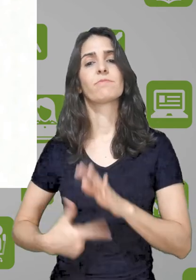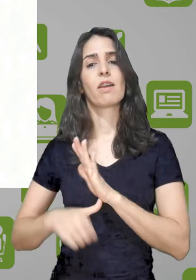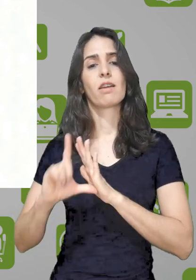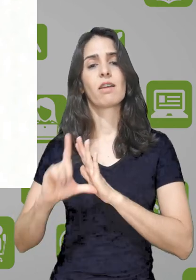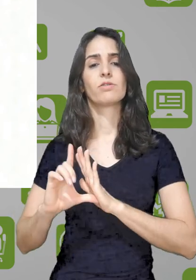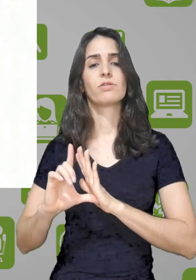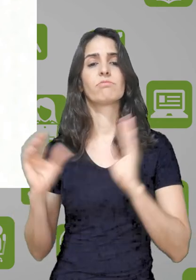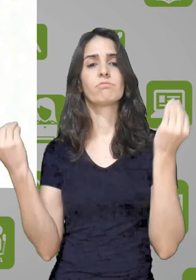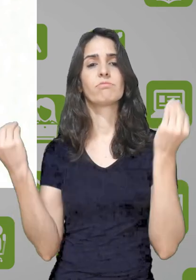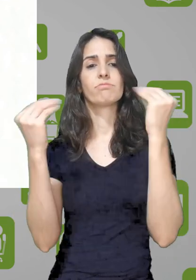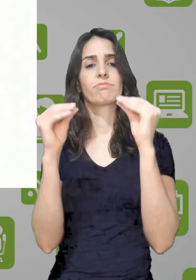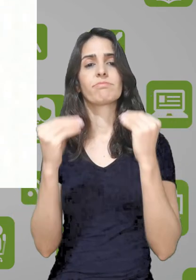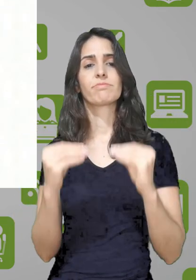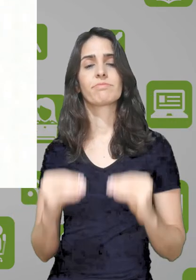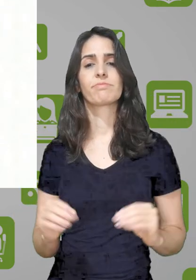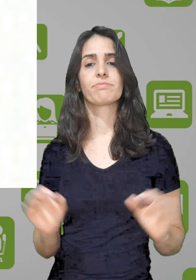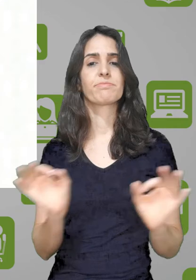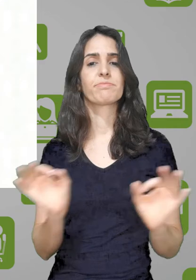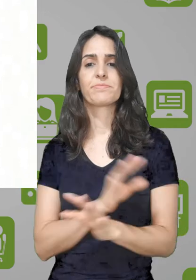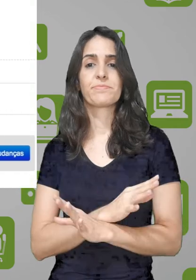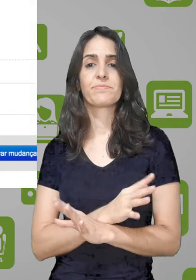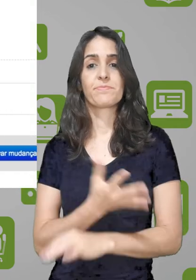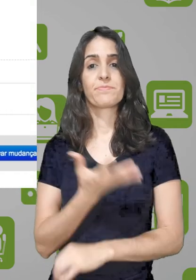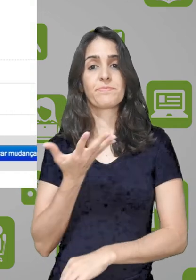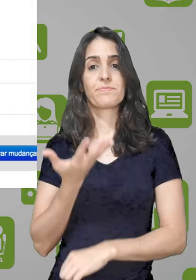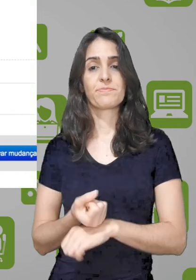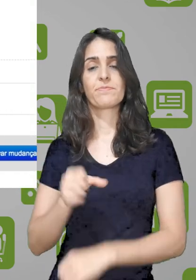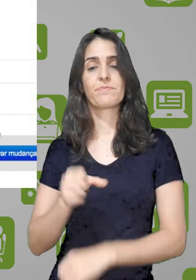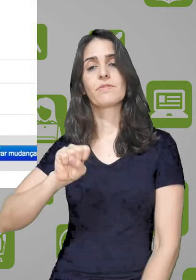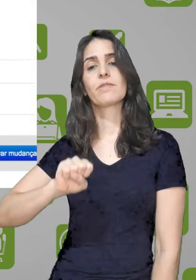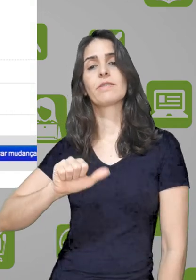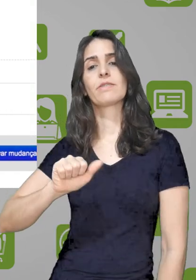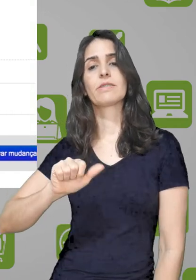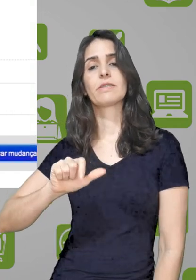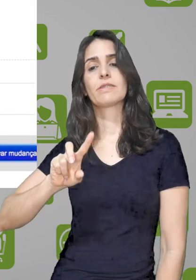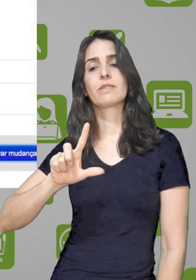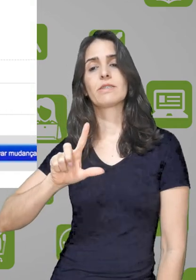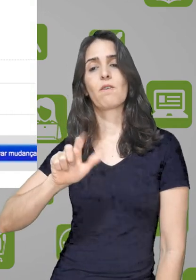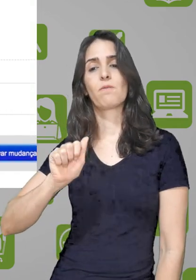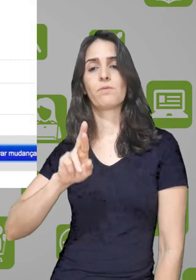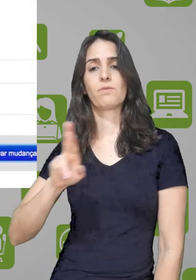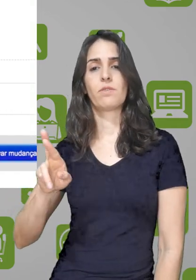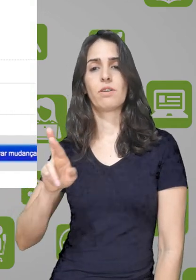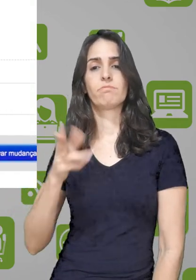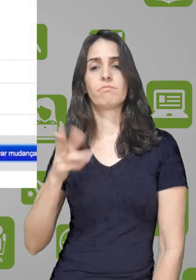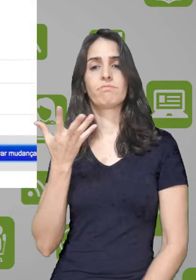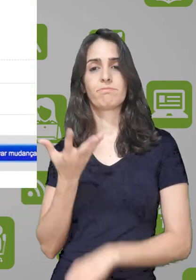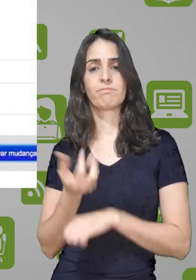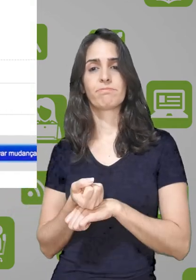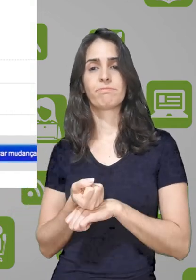de conclusão que eu já havia definido. Então, eu vou salvar